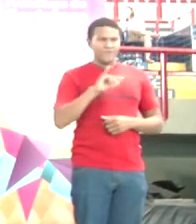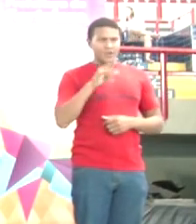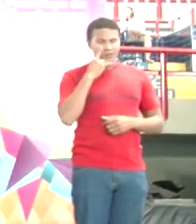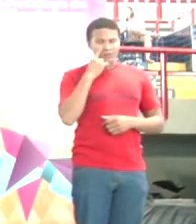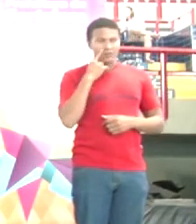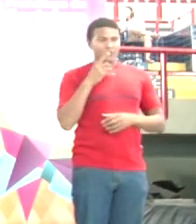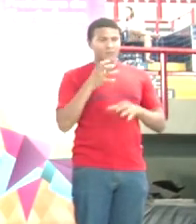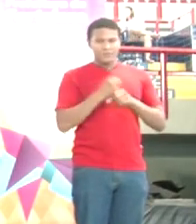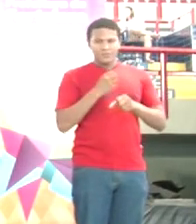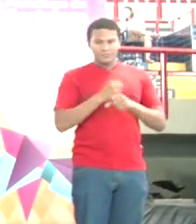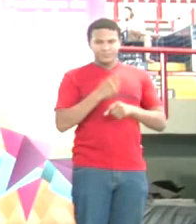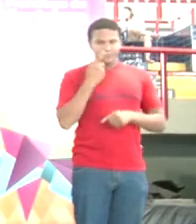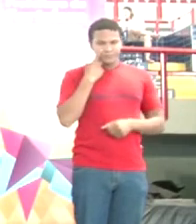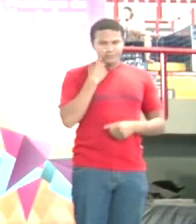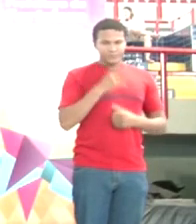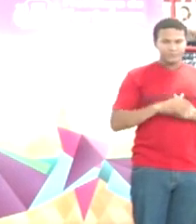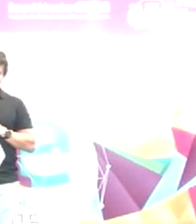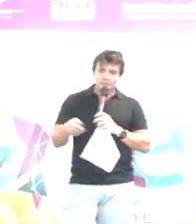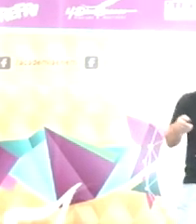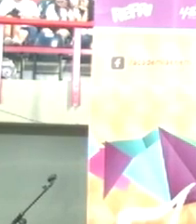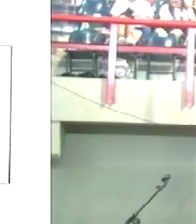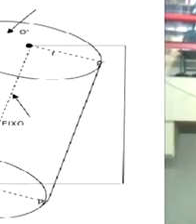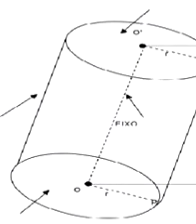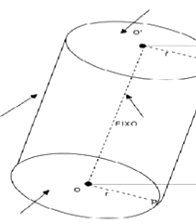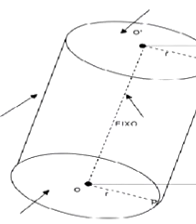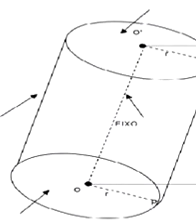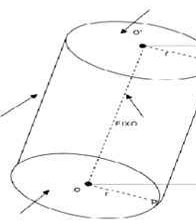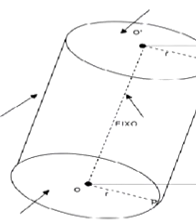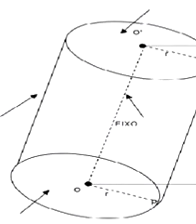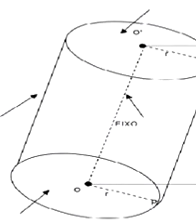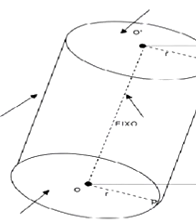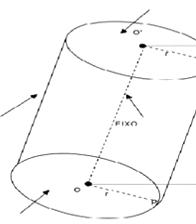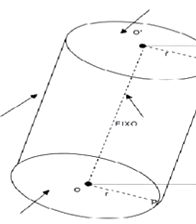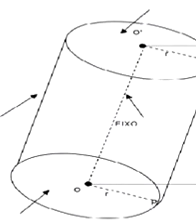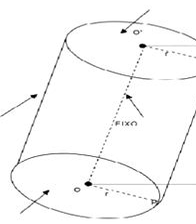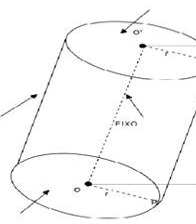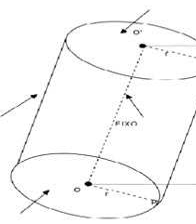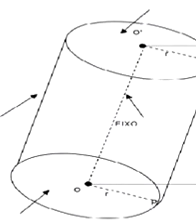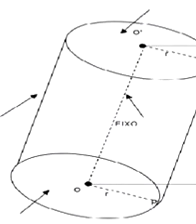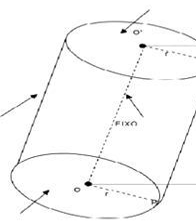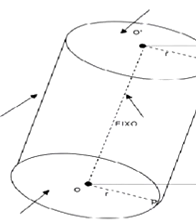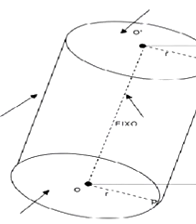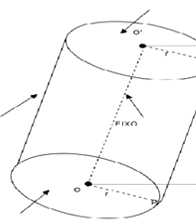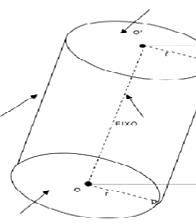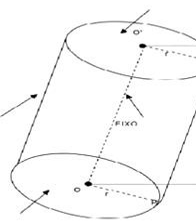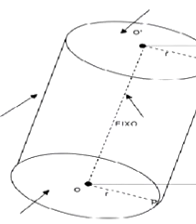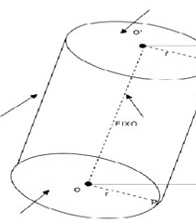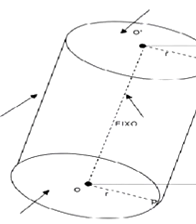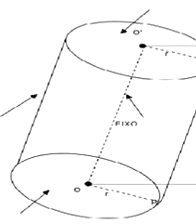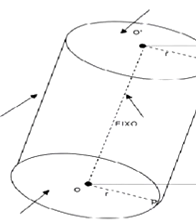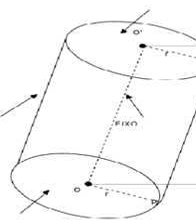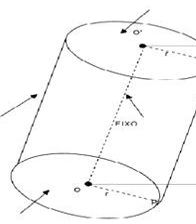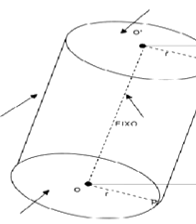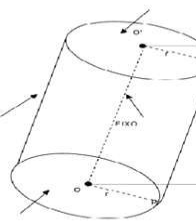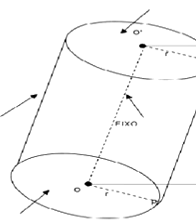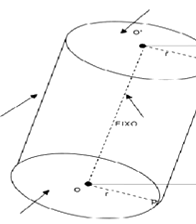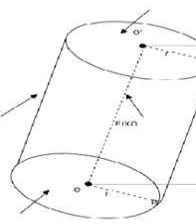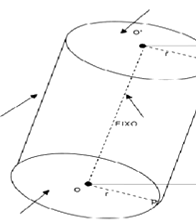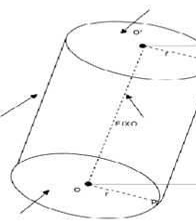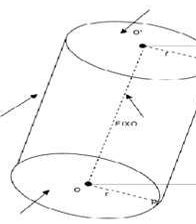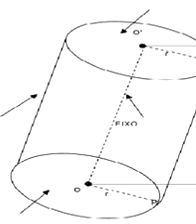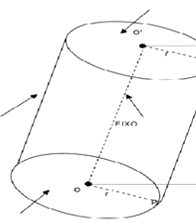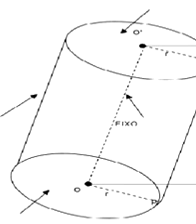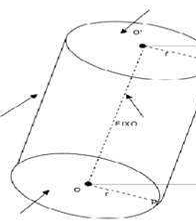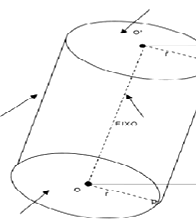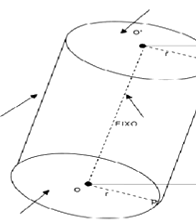todas. Elementos do cilindro. Eu tenho na figura aí, ó. O cilindro tem 2 bases, a base